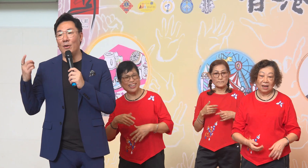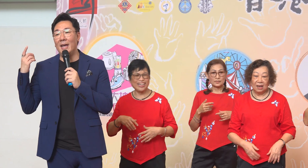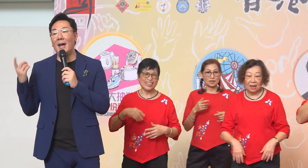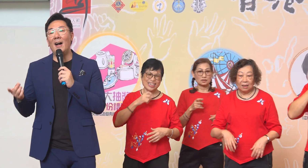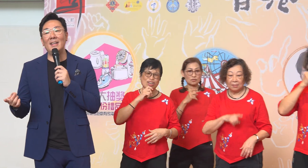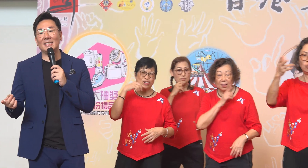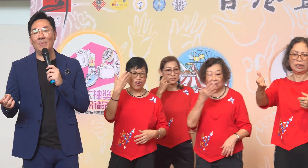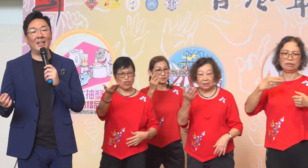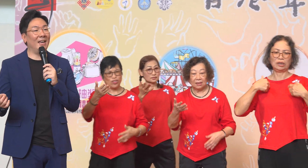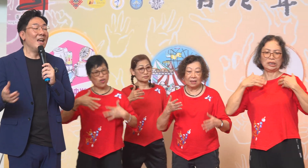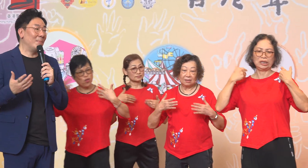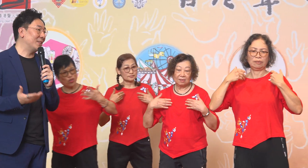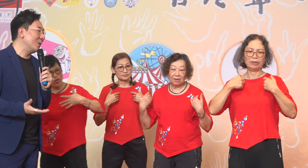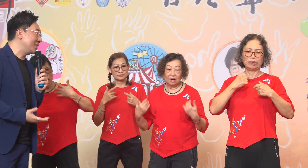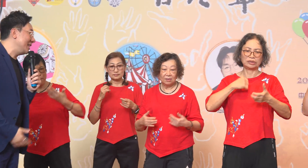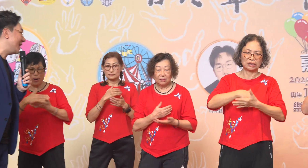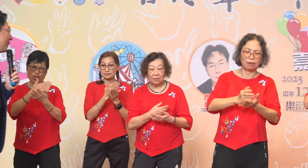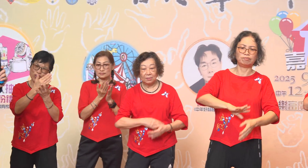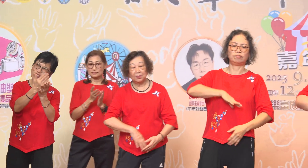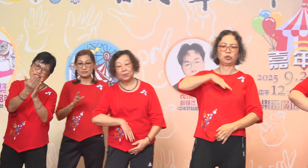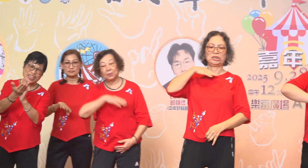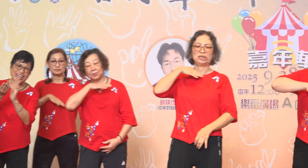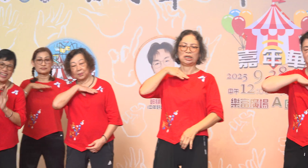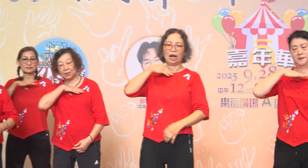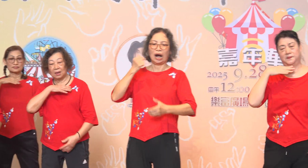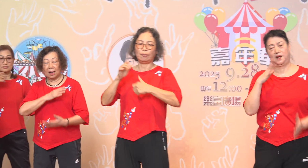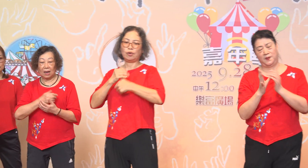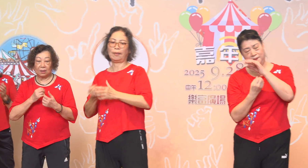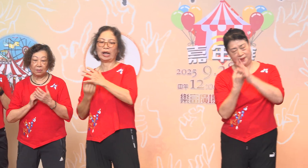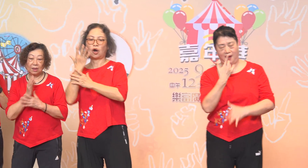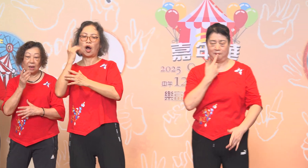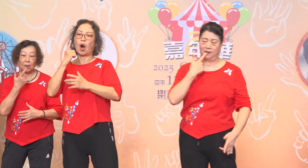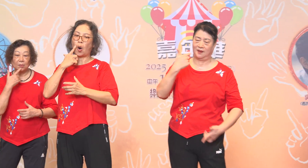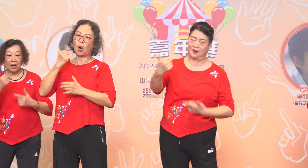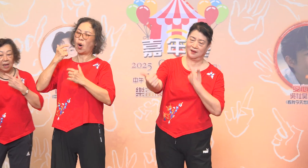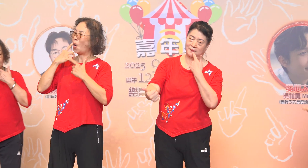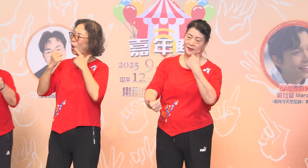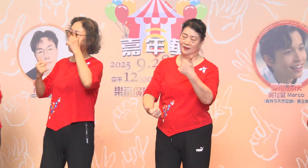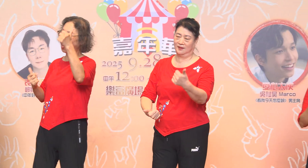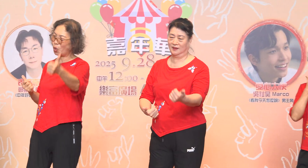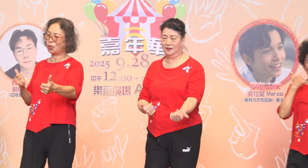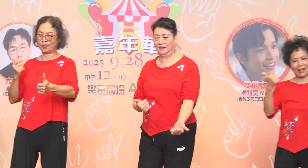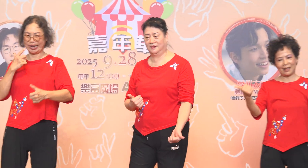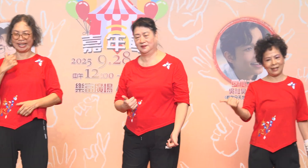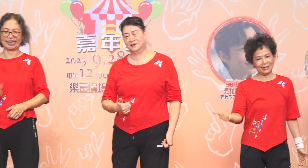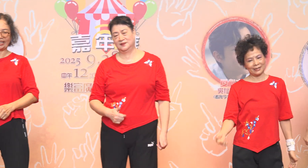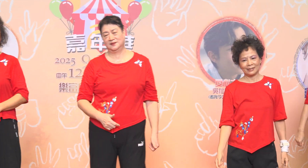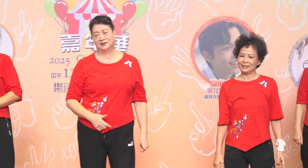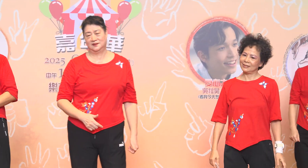你開心啲，乜都稱心滿意，鹹魚白菜也好好味。